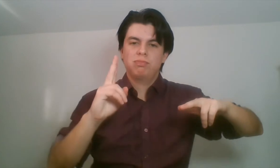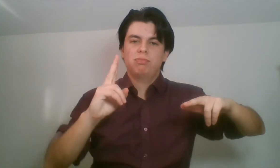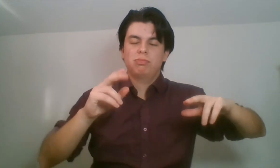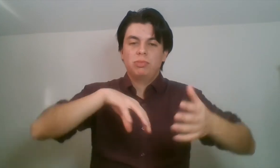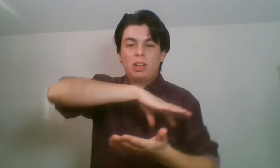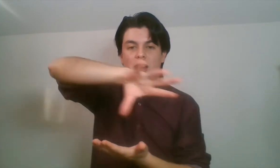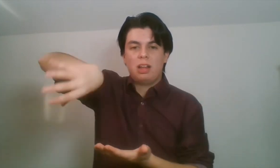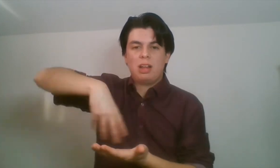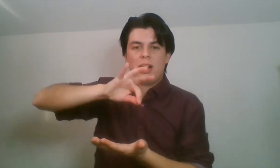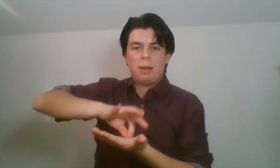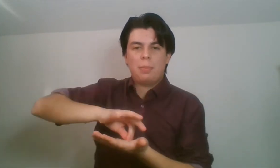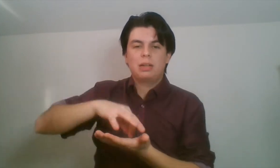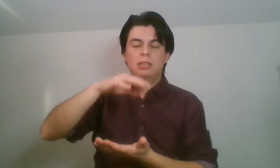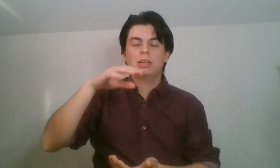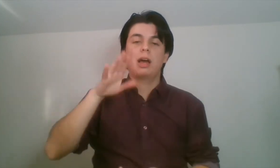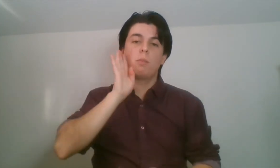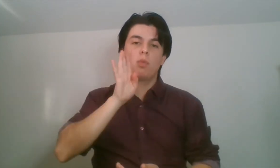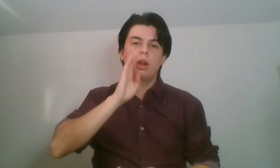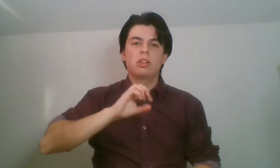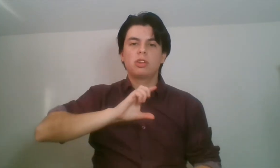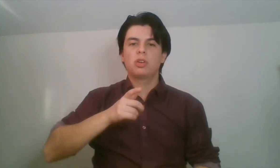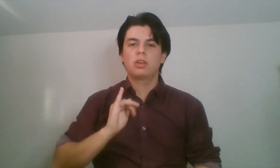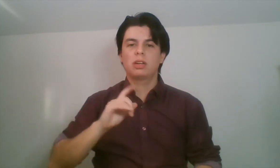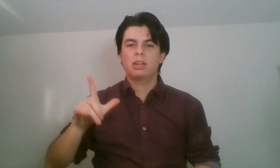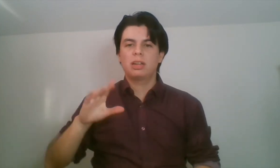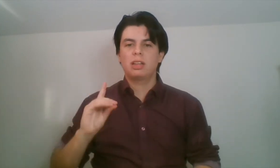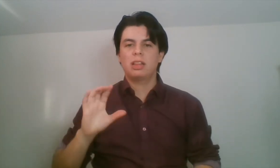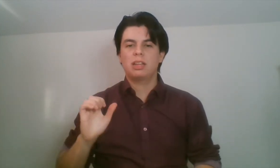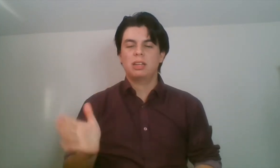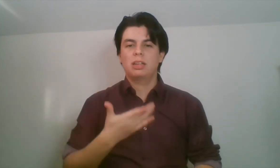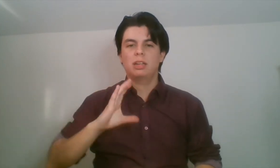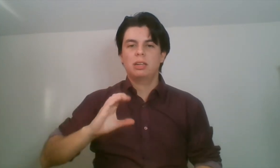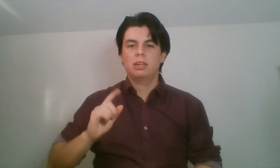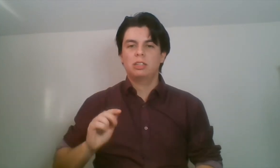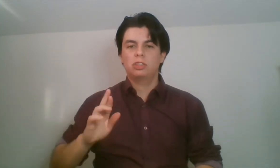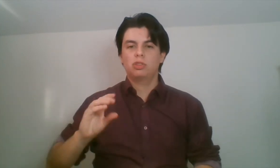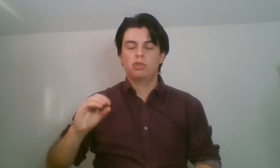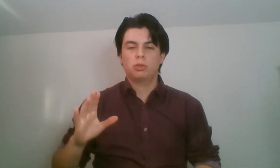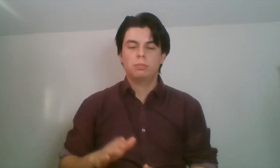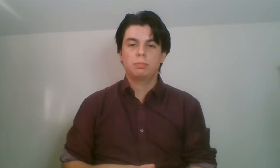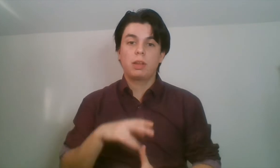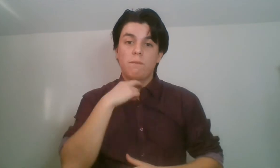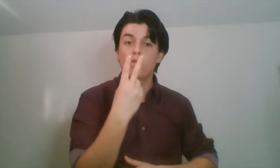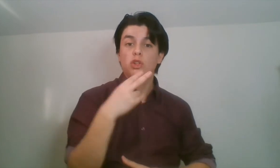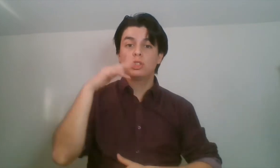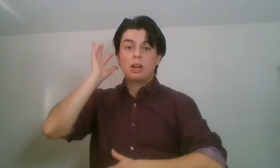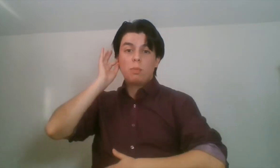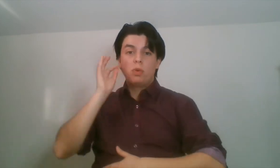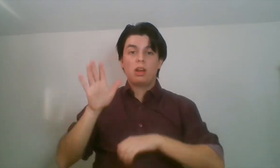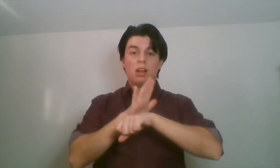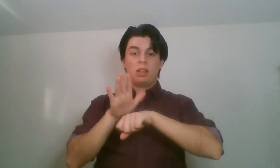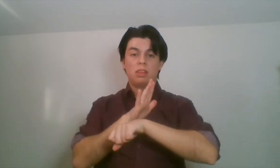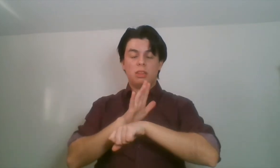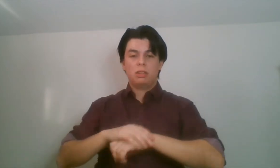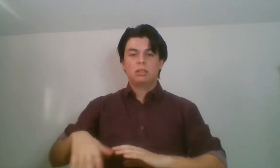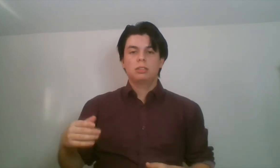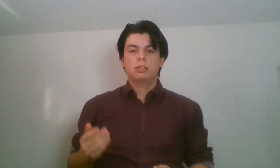voz de Stephanie Predler, una actriz chilena, el acta fundacional, que en realidad es un manuscrito hecho